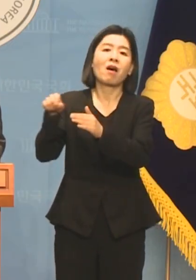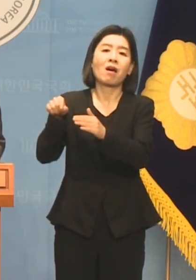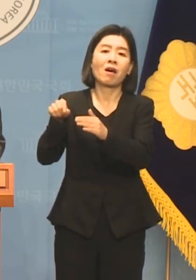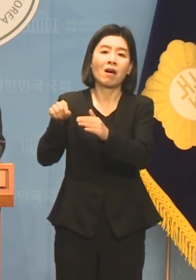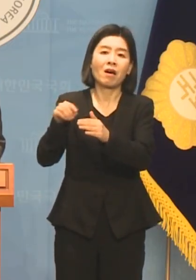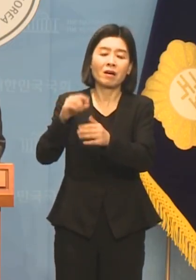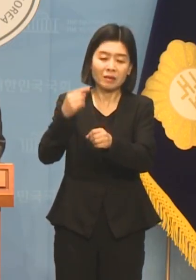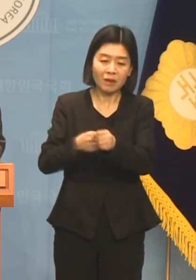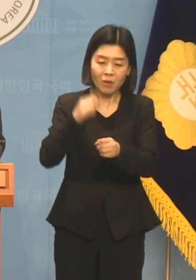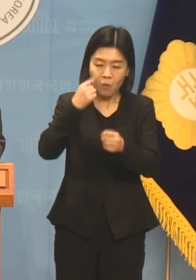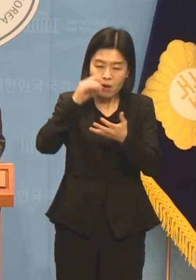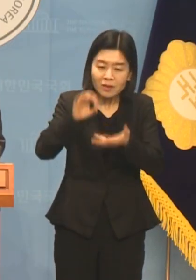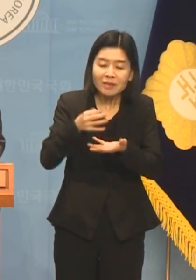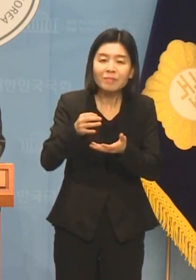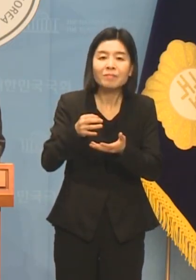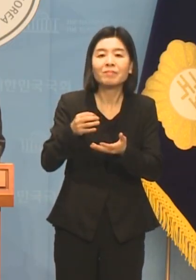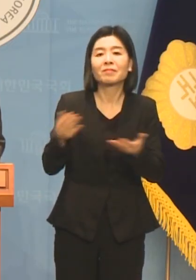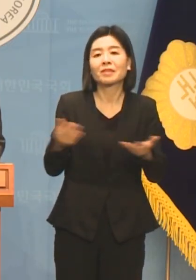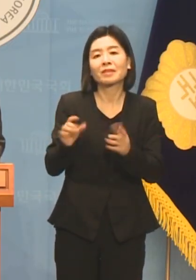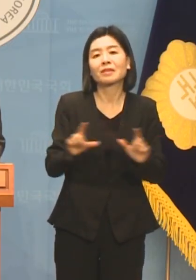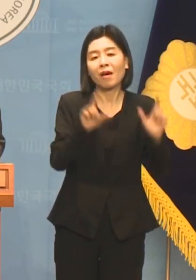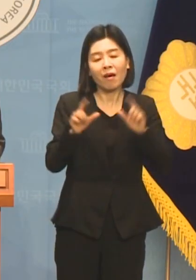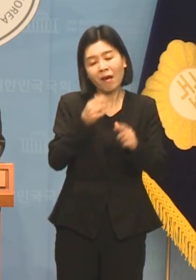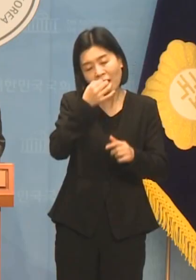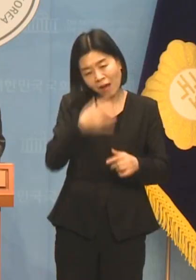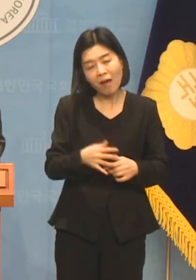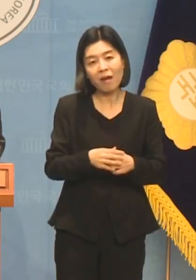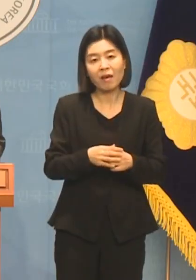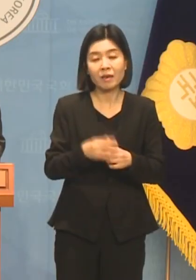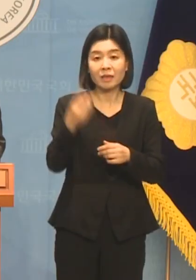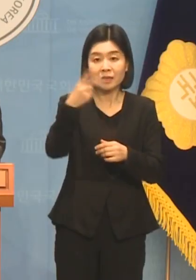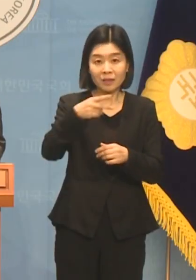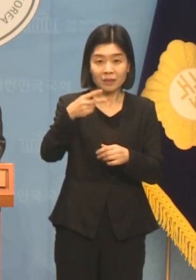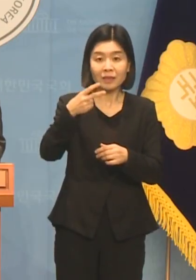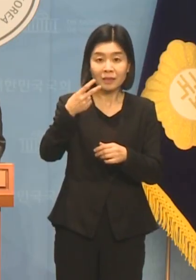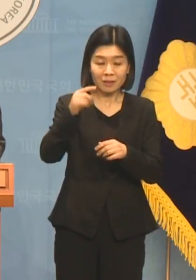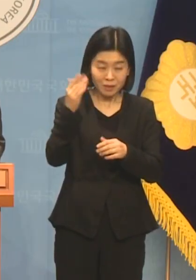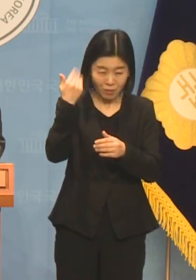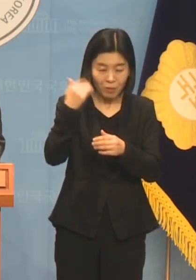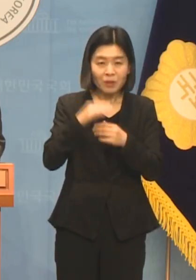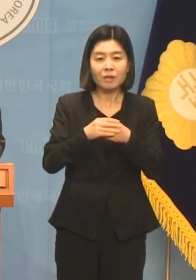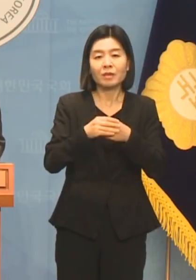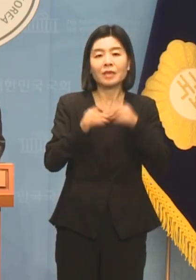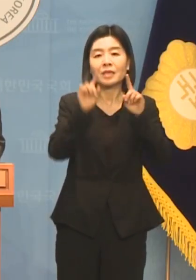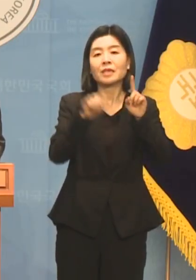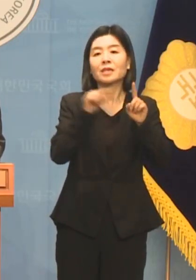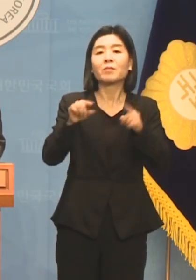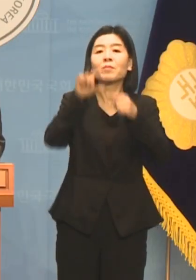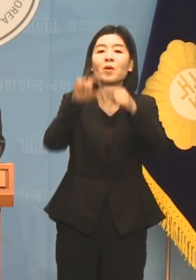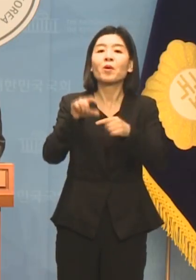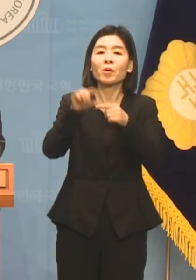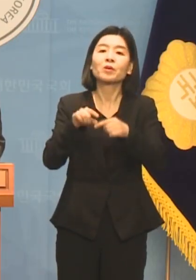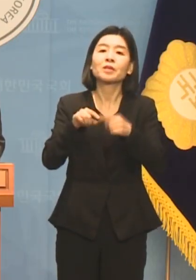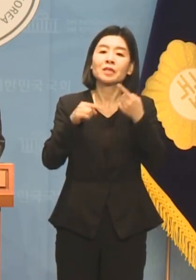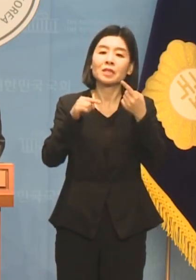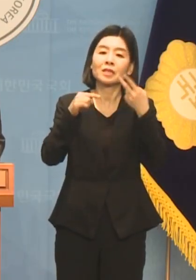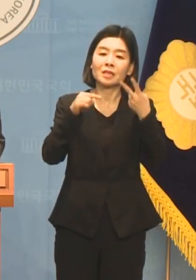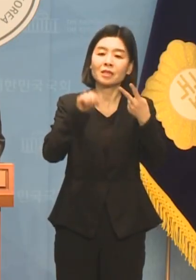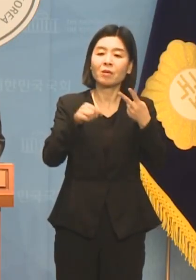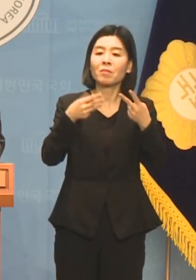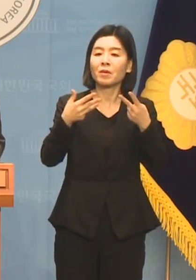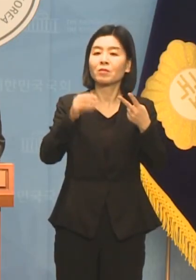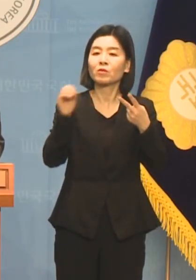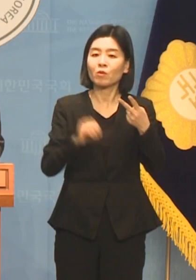실제로 2023년 1인당 평균 근로소득 증가율은 2.8%로 같은 해 소비자 물가